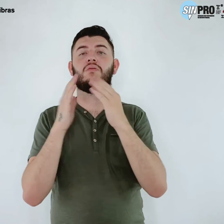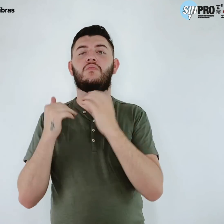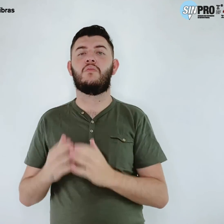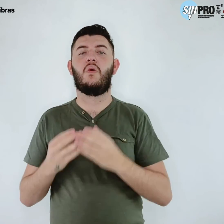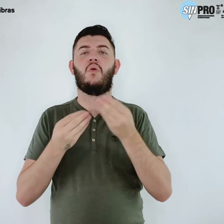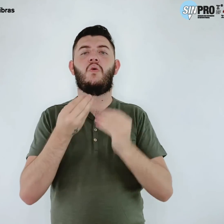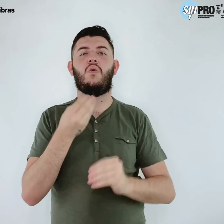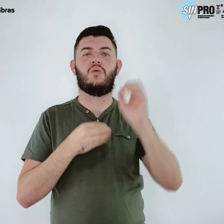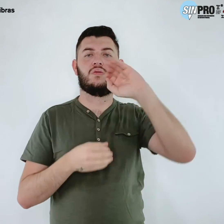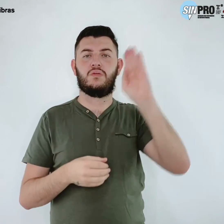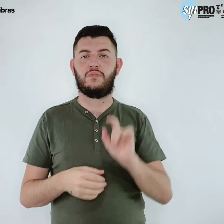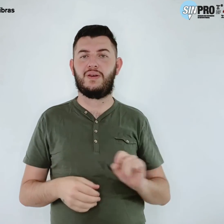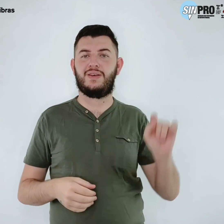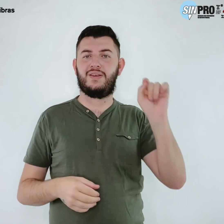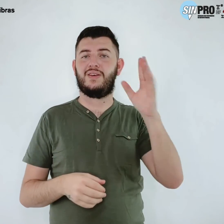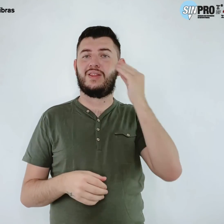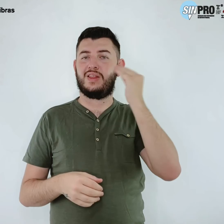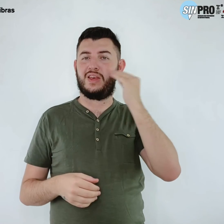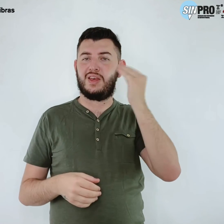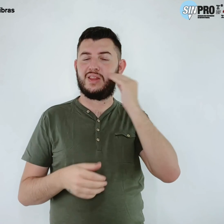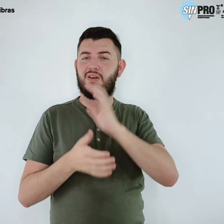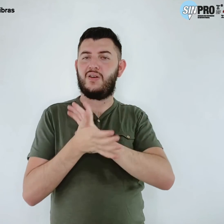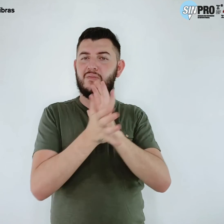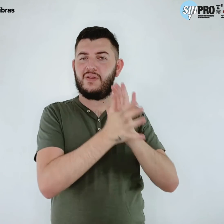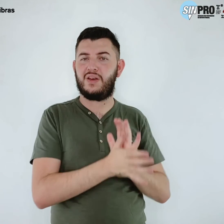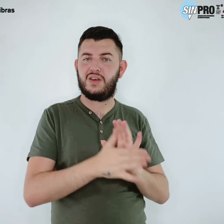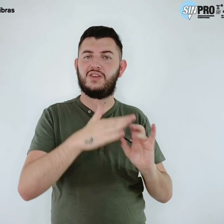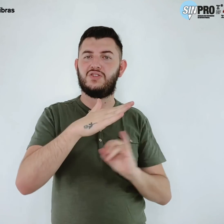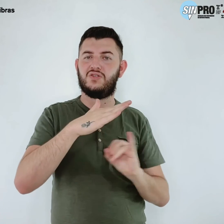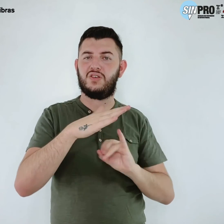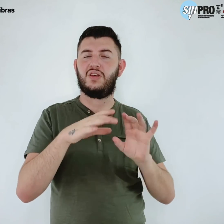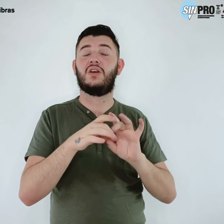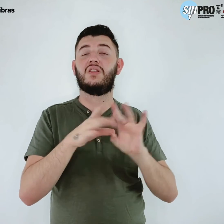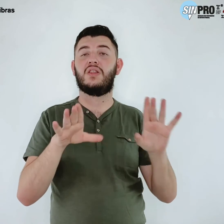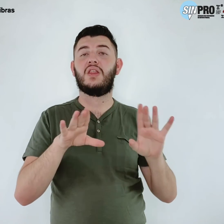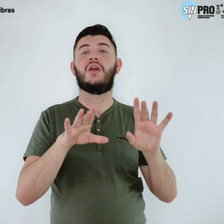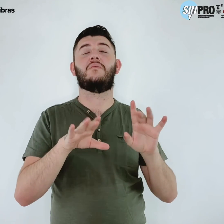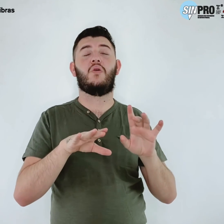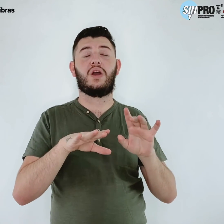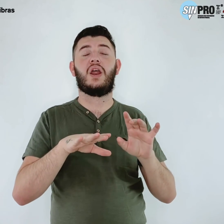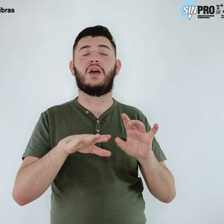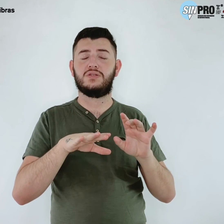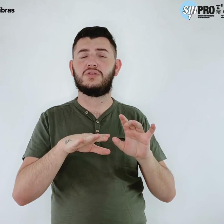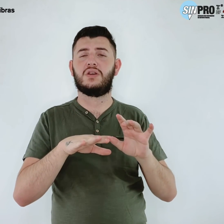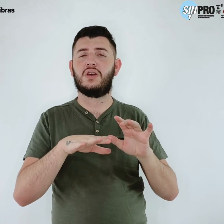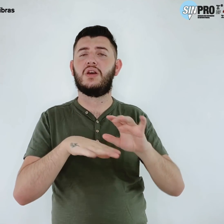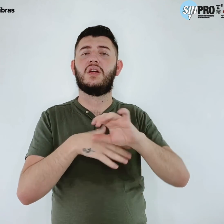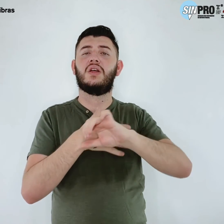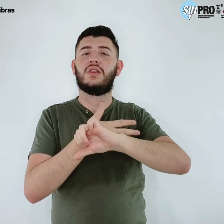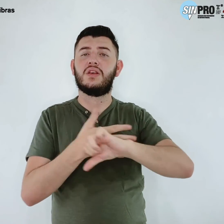o país e tenta desmoralizar as instituições democráticas, a